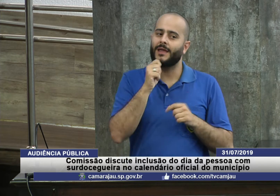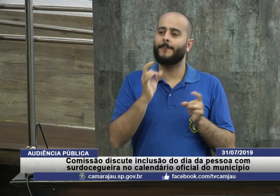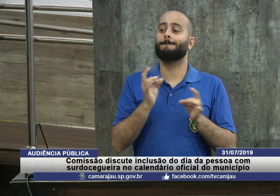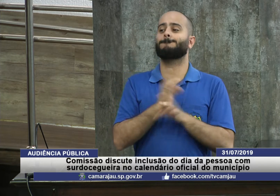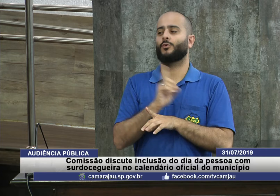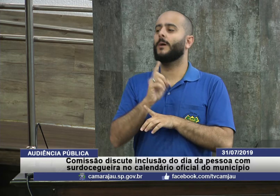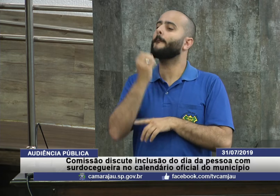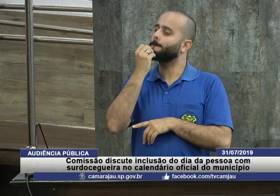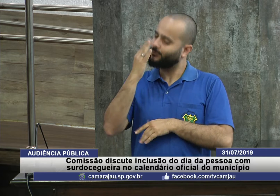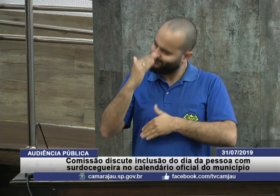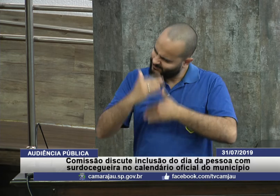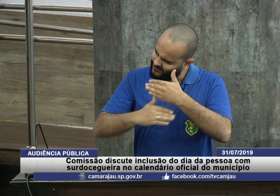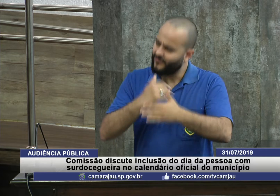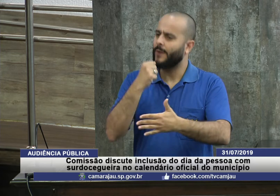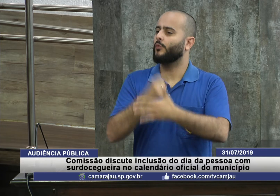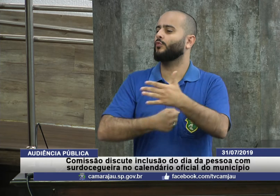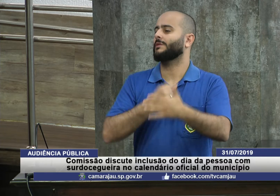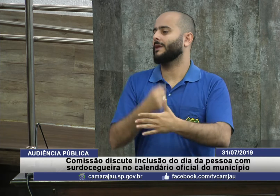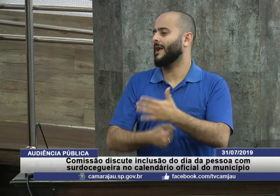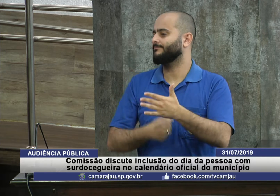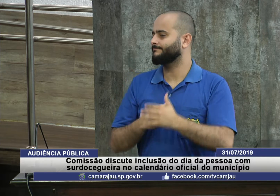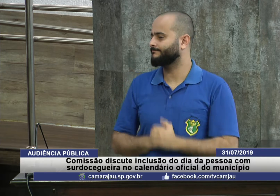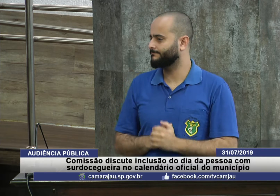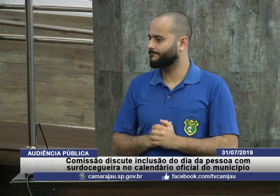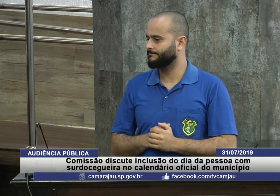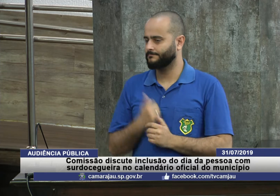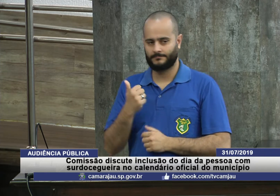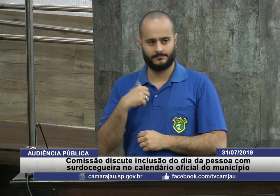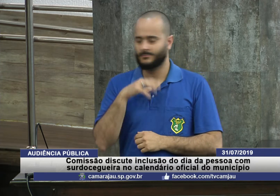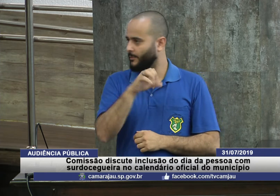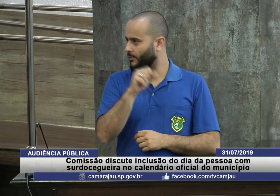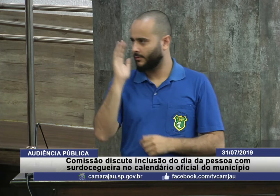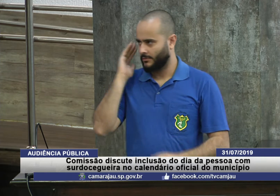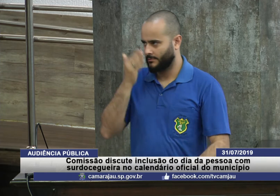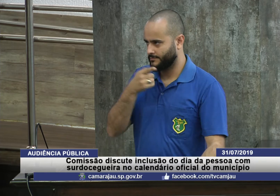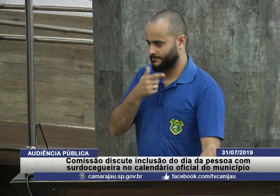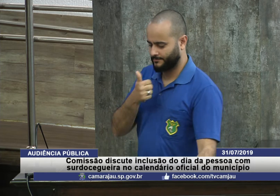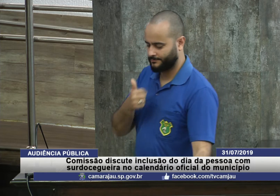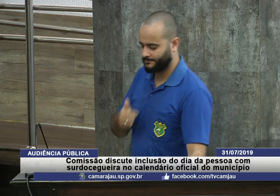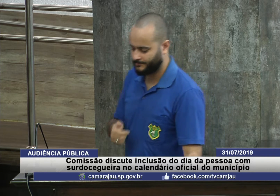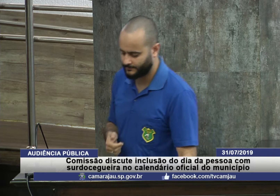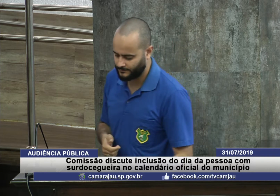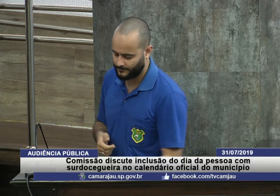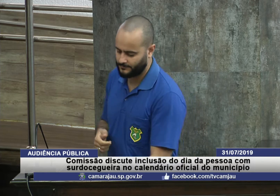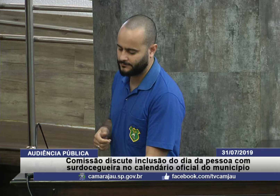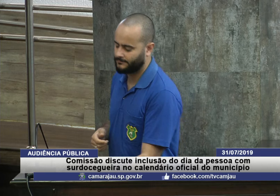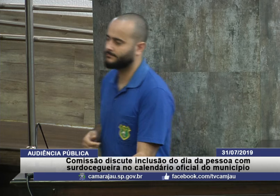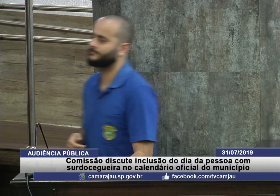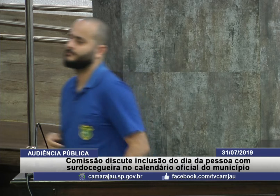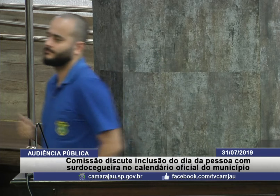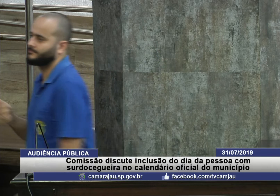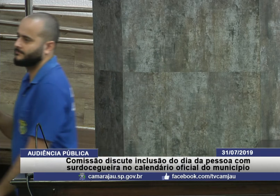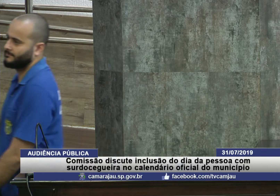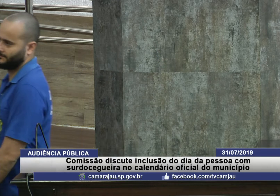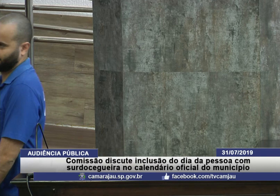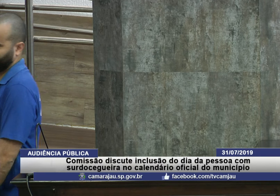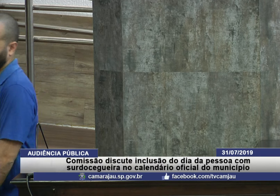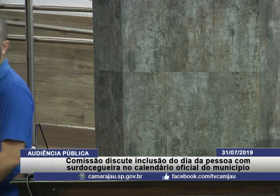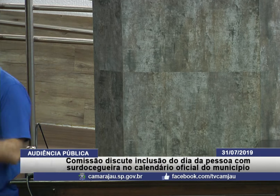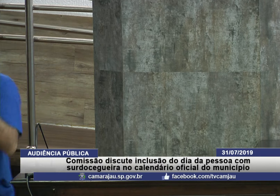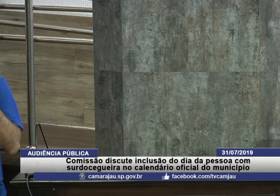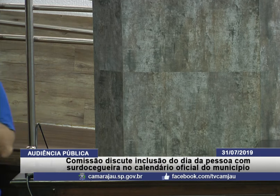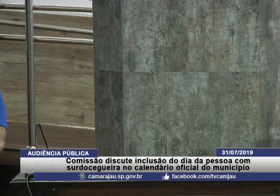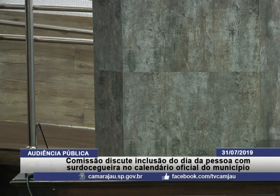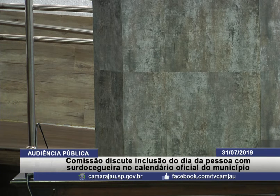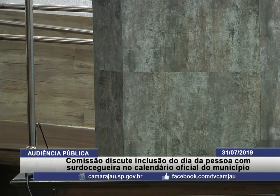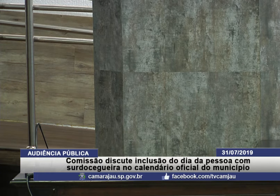experiência dele. A gente conseguiu trazer ele aqui para Jaú para mostrar que aqui na nossa cidade a gente também precisa trazer um trabalho